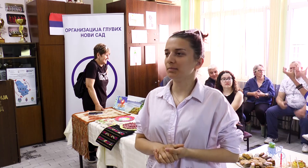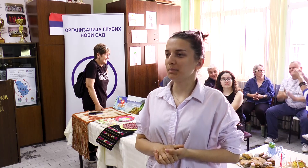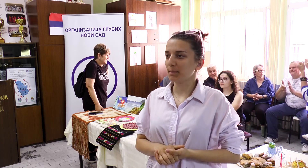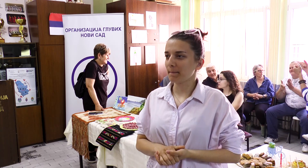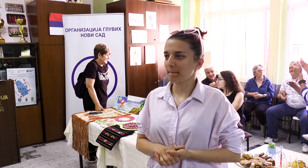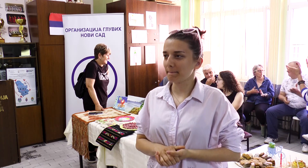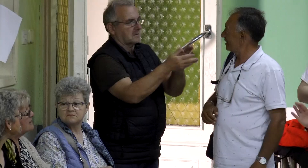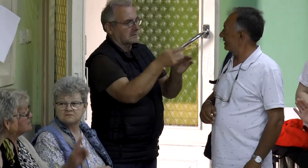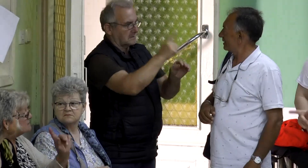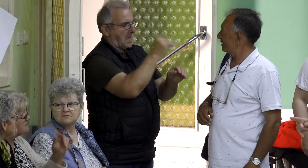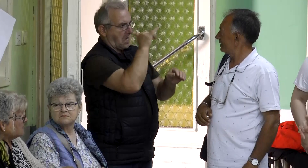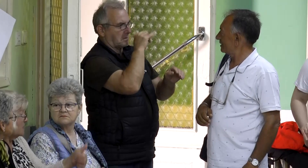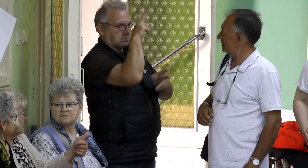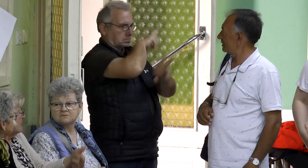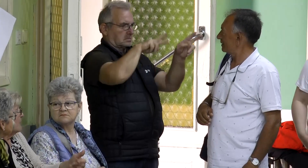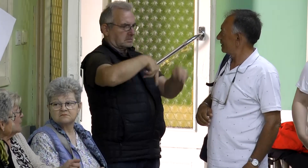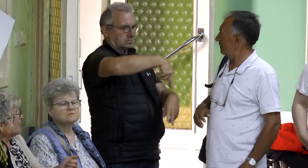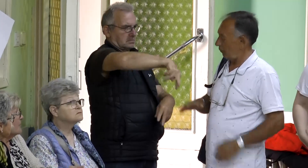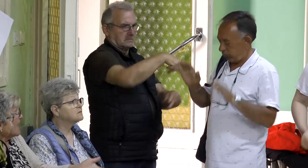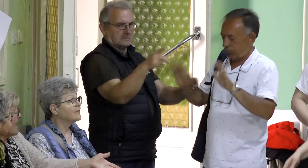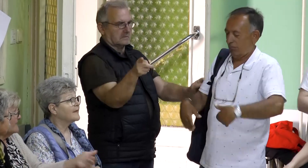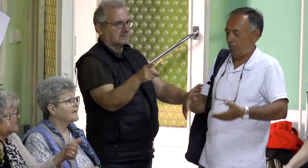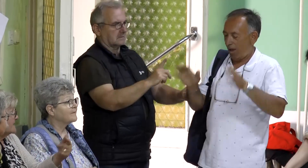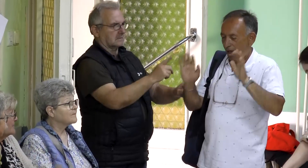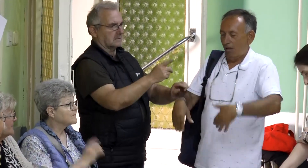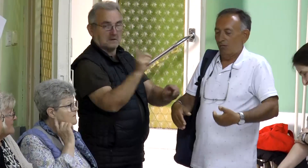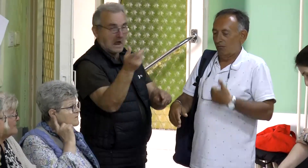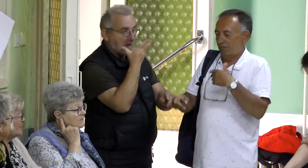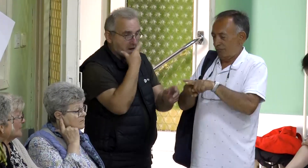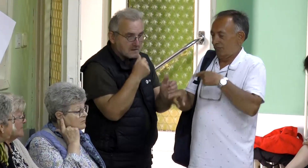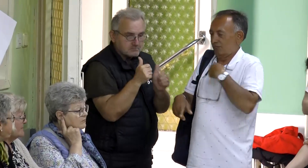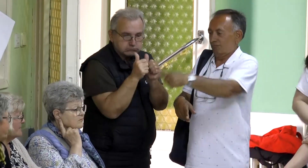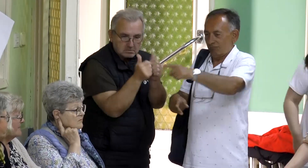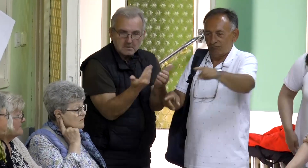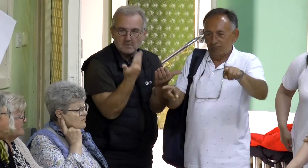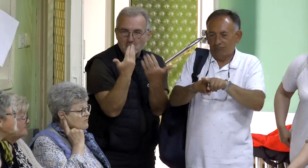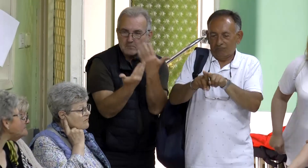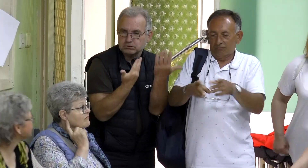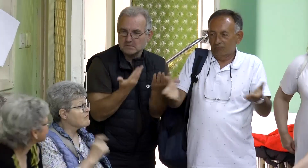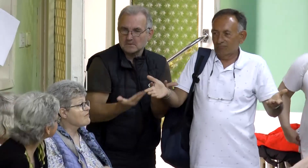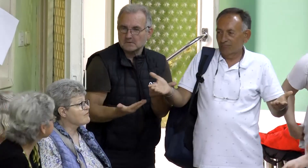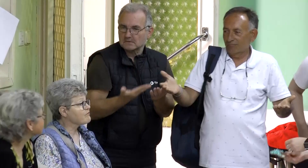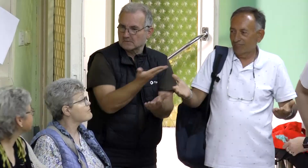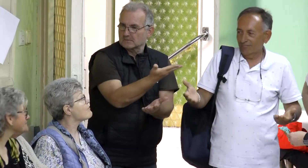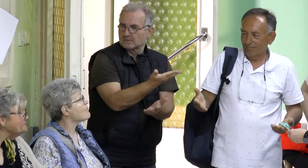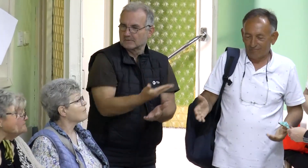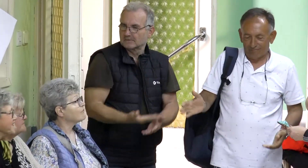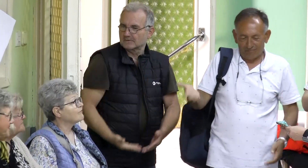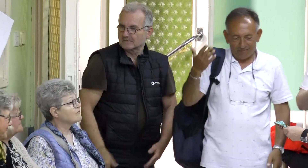crtamo, lepimo, kombinujemo u stvari raznorazne tehnike. I koliko puta, da kažem, u toku nedelje se